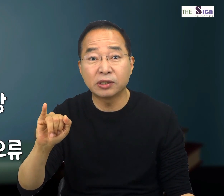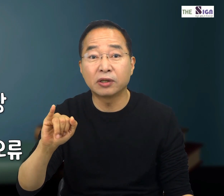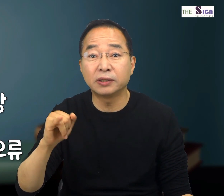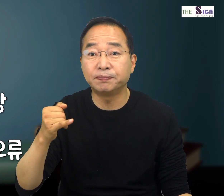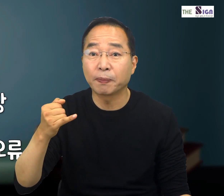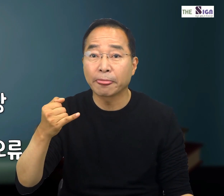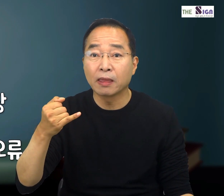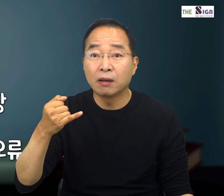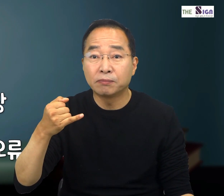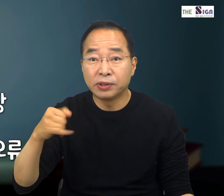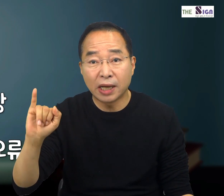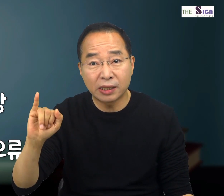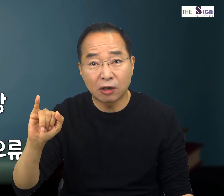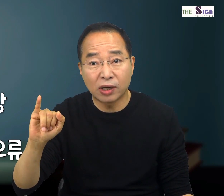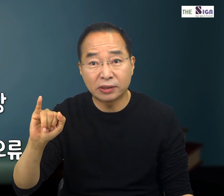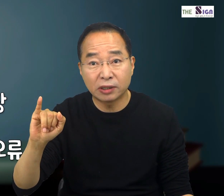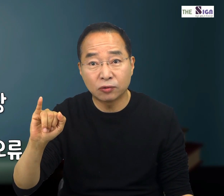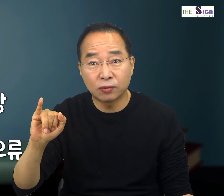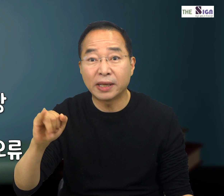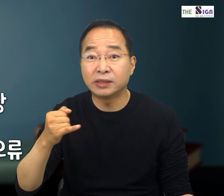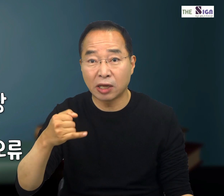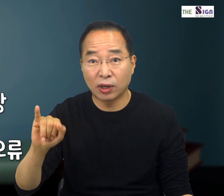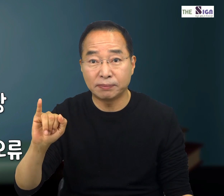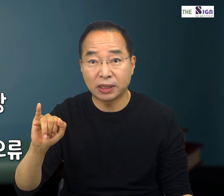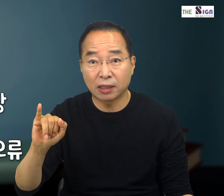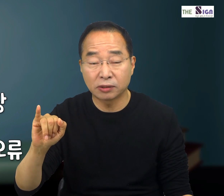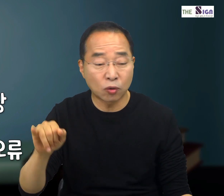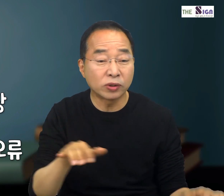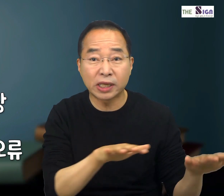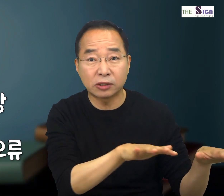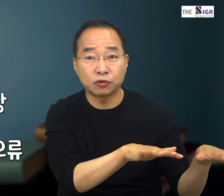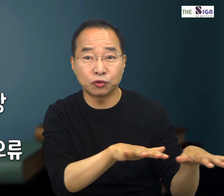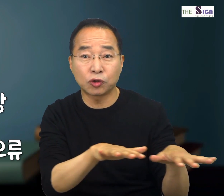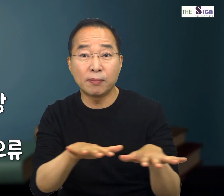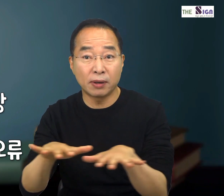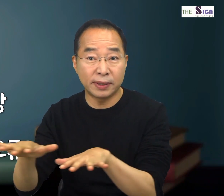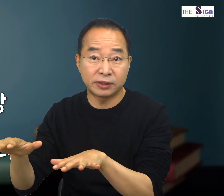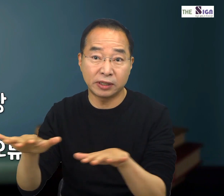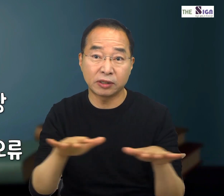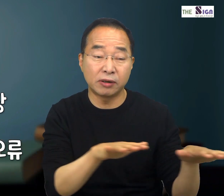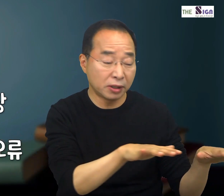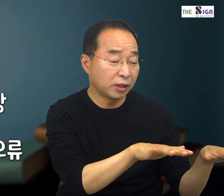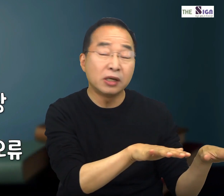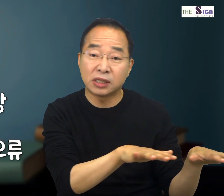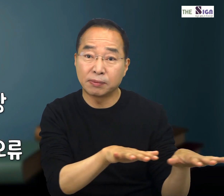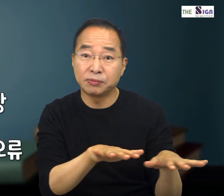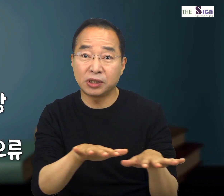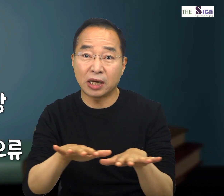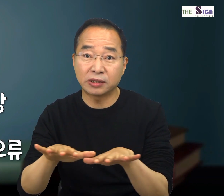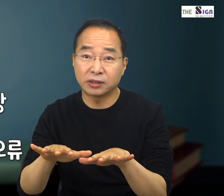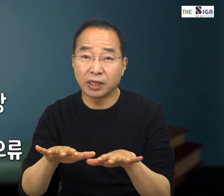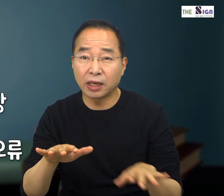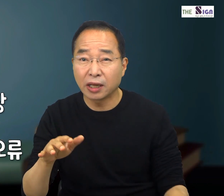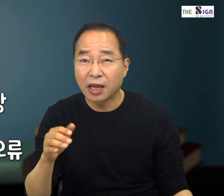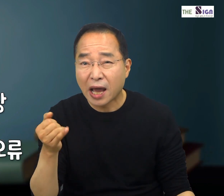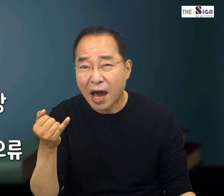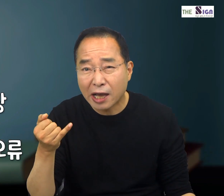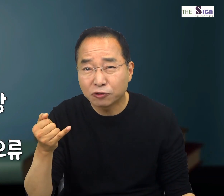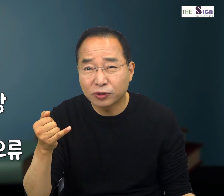이거는 불량이라고 할 때도 많이 사용합니다. 그래서 공장에서 쭉 컨베이어 벨트에서 제품들이 나왔을 때 아주